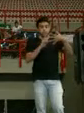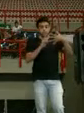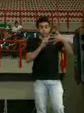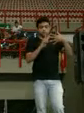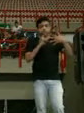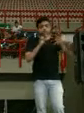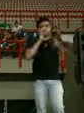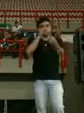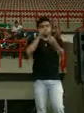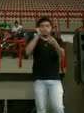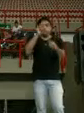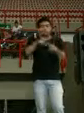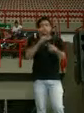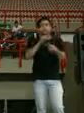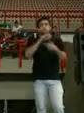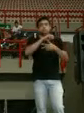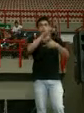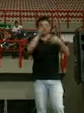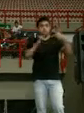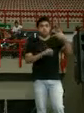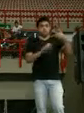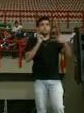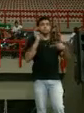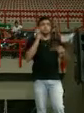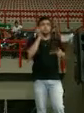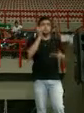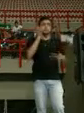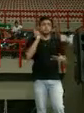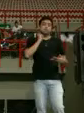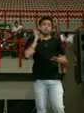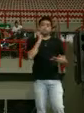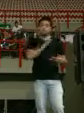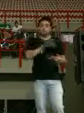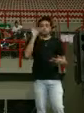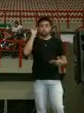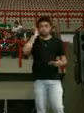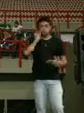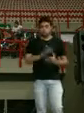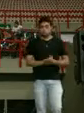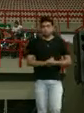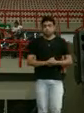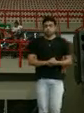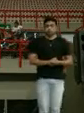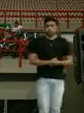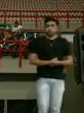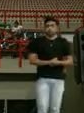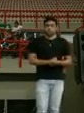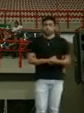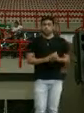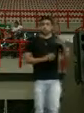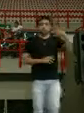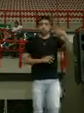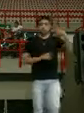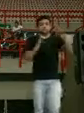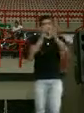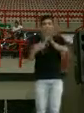Questão clássica do Enem. Gatos e morcegos conseguem escutar. Olha a quarta questão